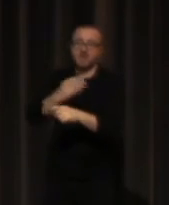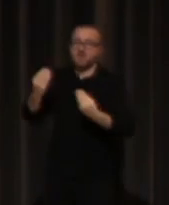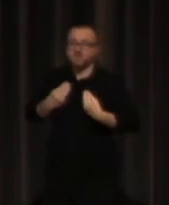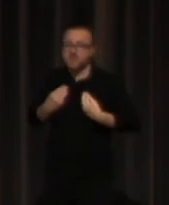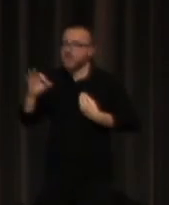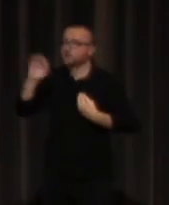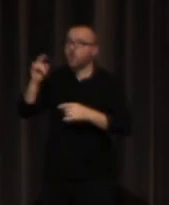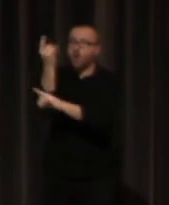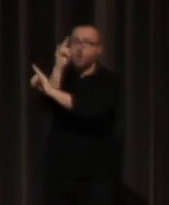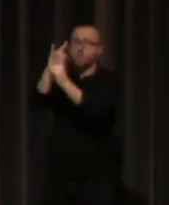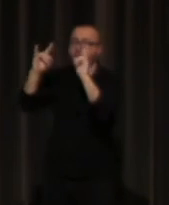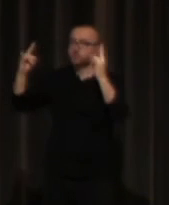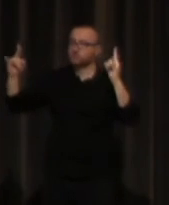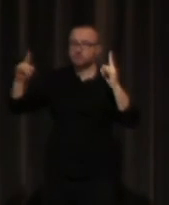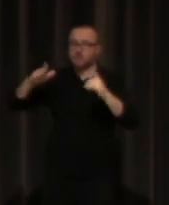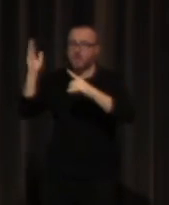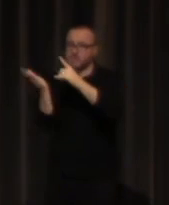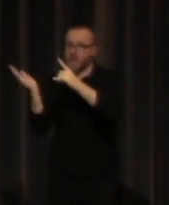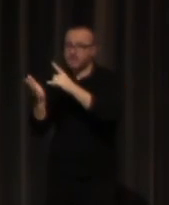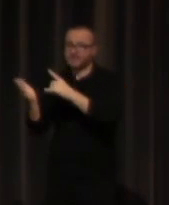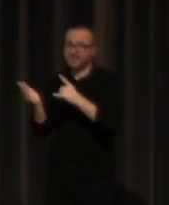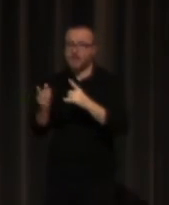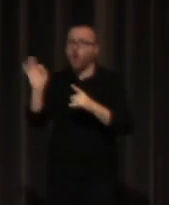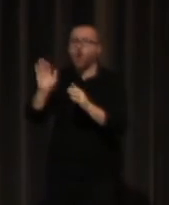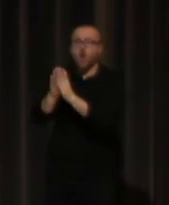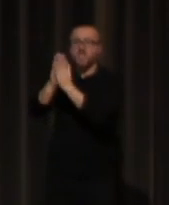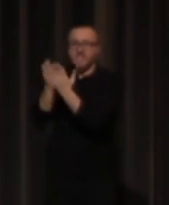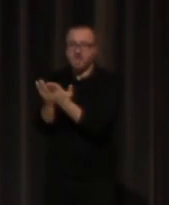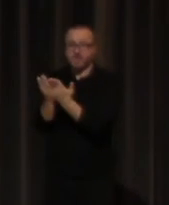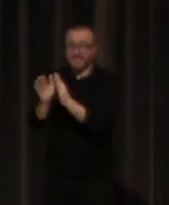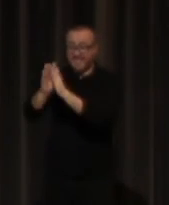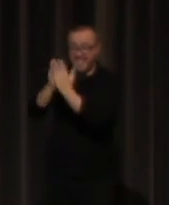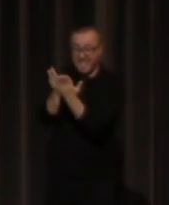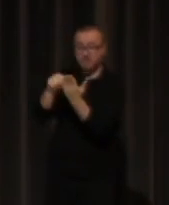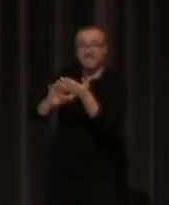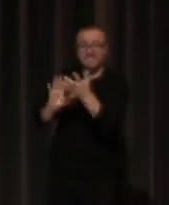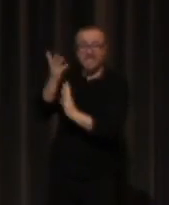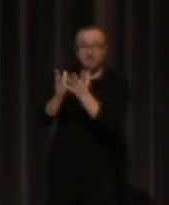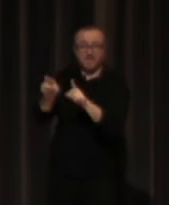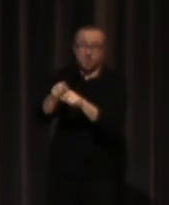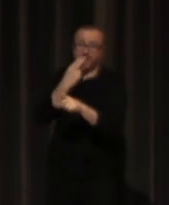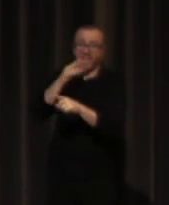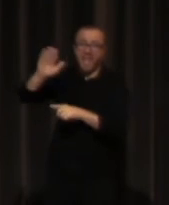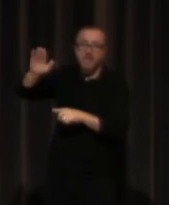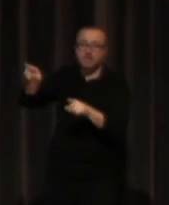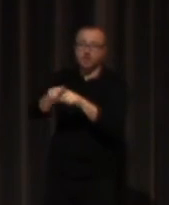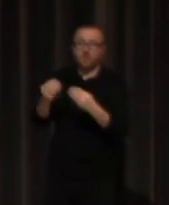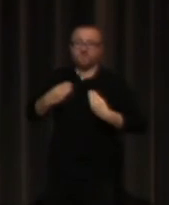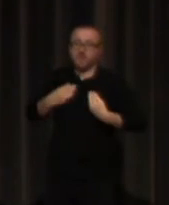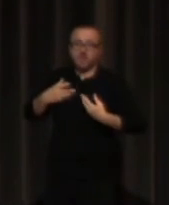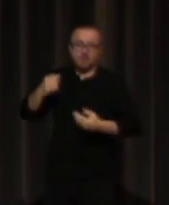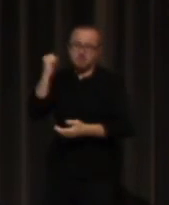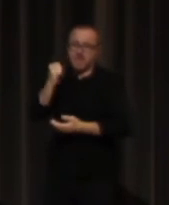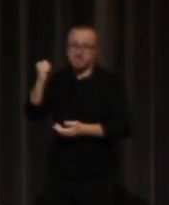quan destruïm els boscos, destruïm els arbres, destruïm els llibres, destruïm, de fet, també les persones. Però si ens